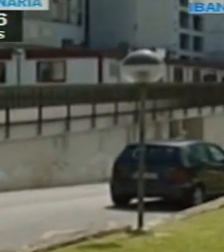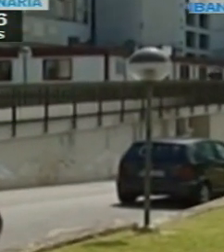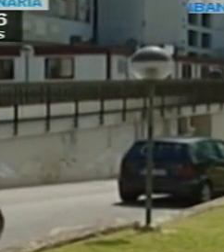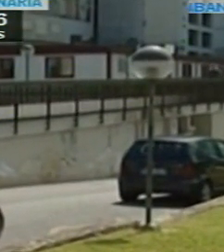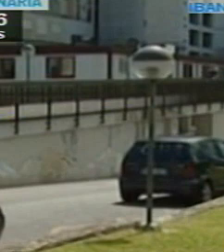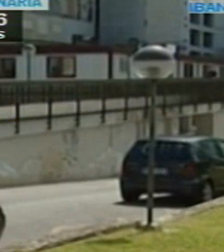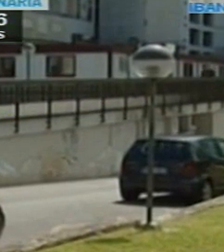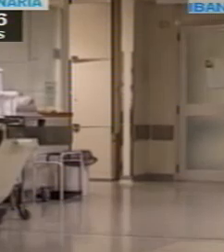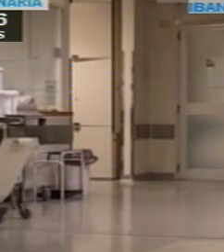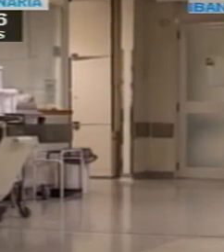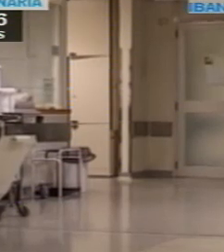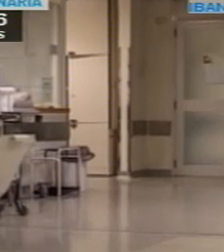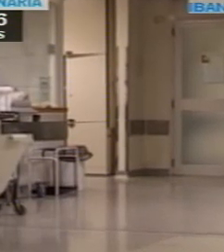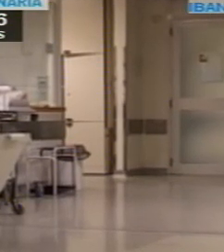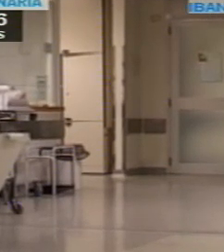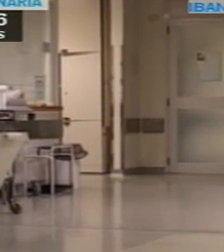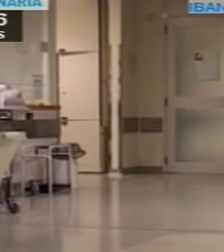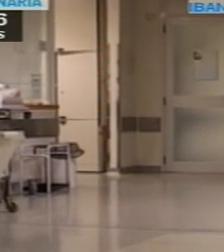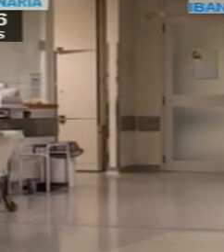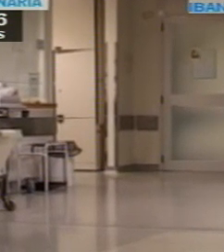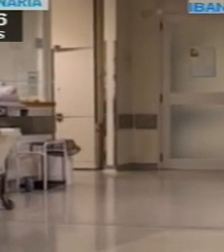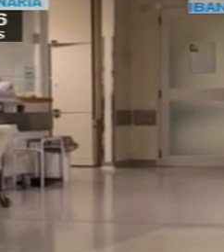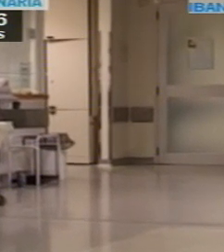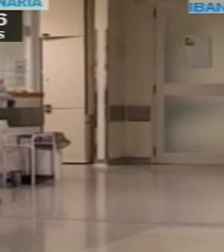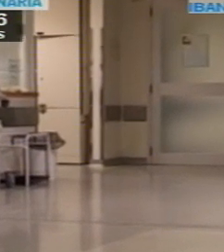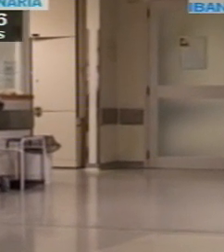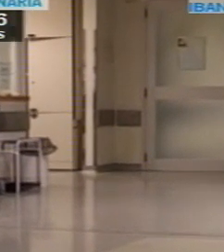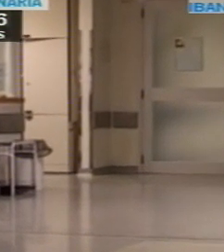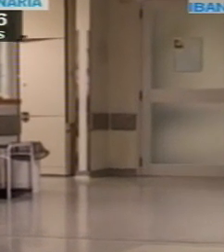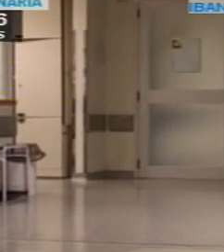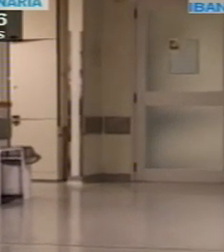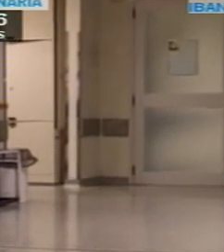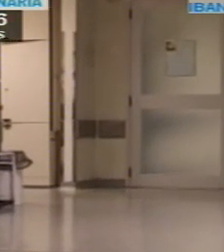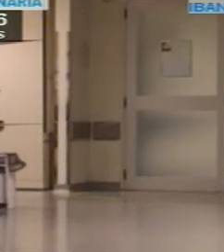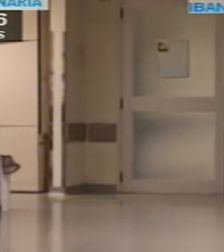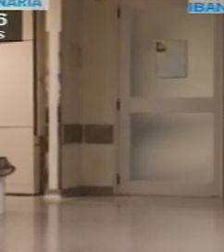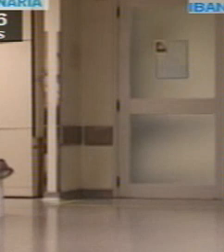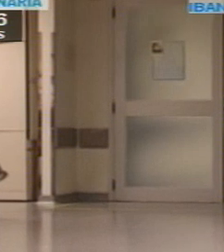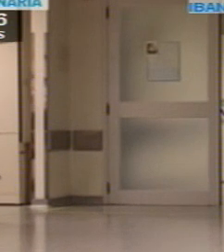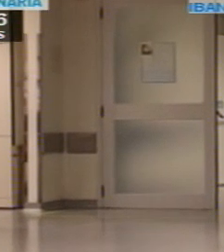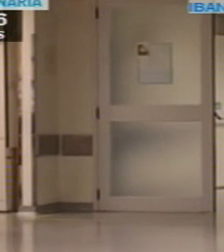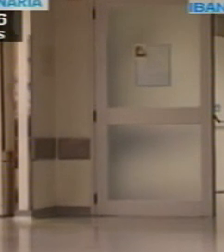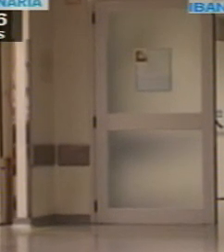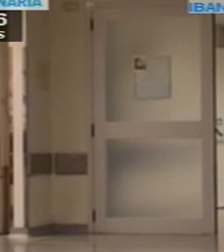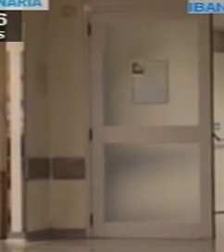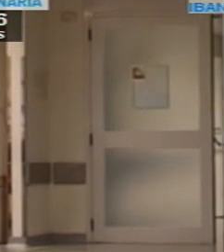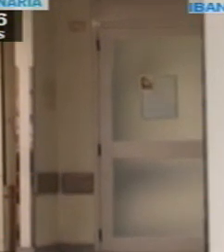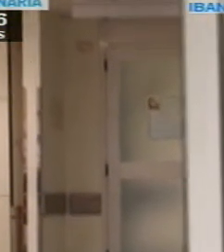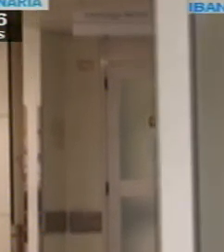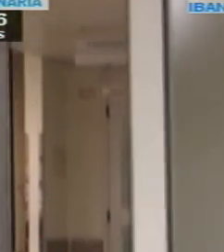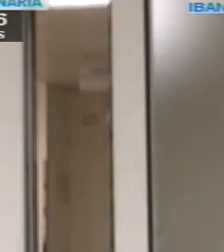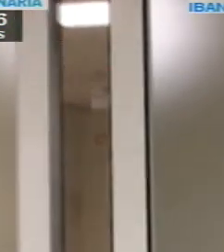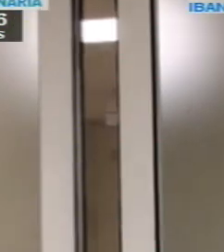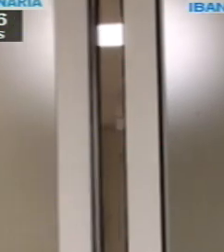fermata. Dal 4 maggio al via la fase 2 con novità soprattutto sul fronte dell'accesso al punto prelievi, dove le presenze sono